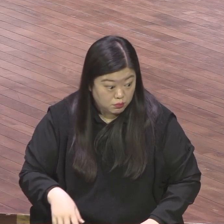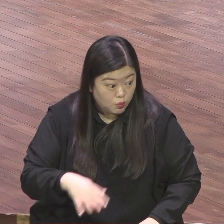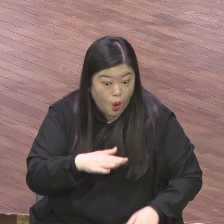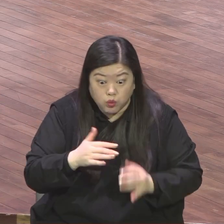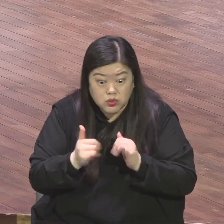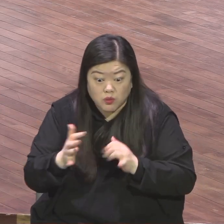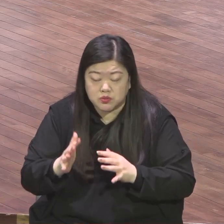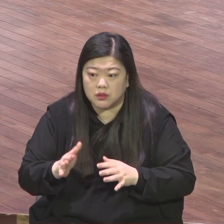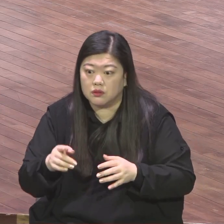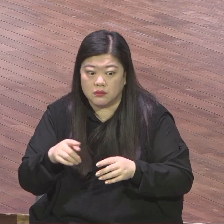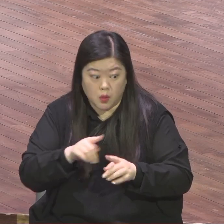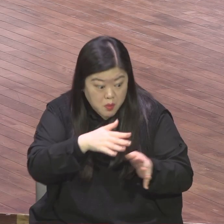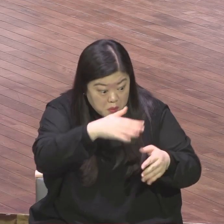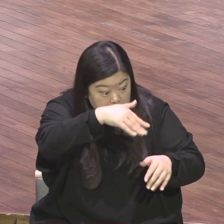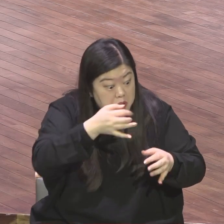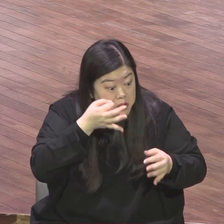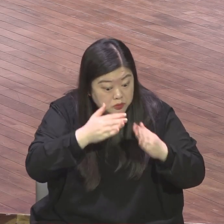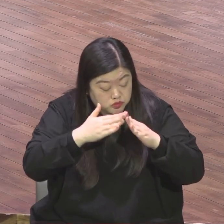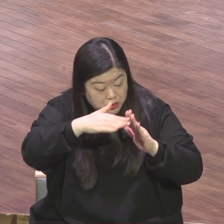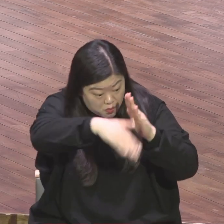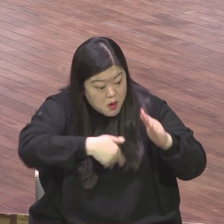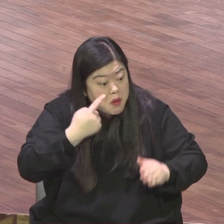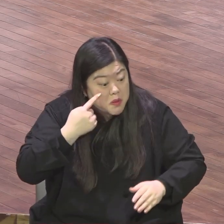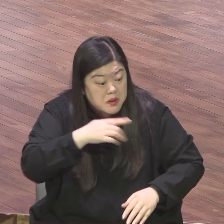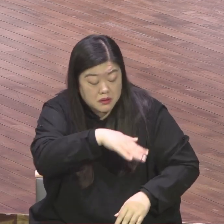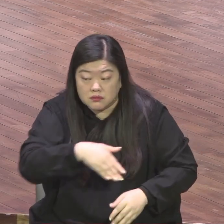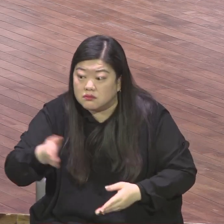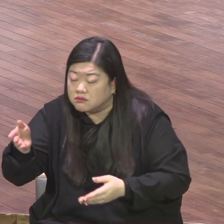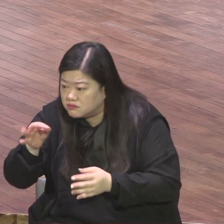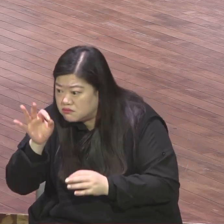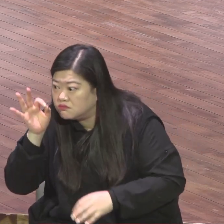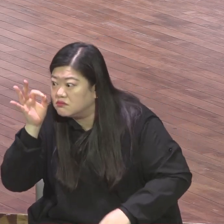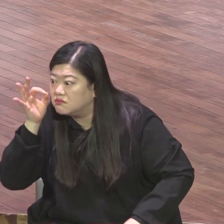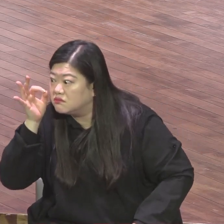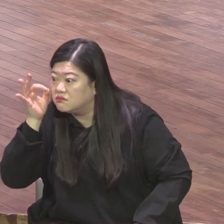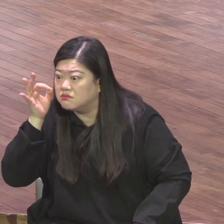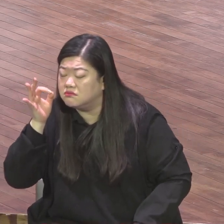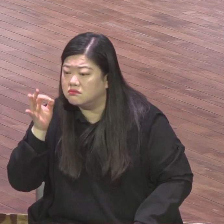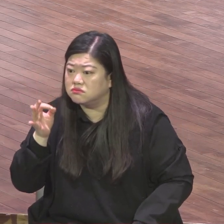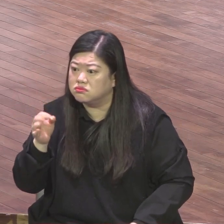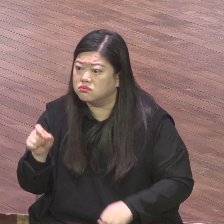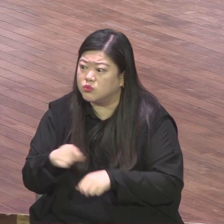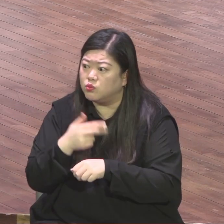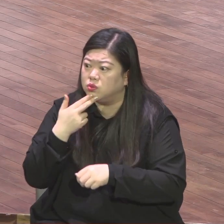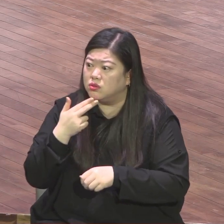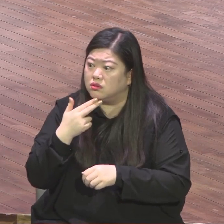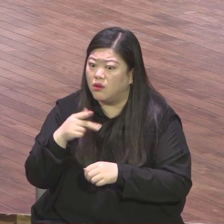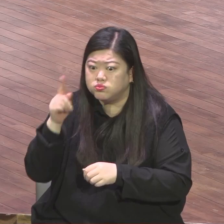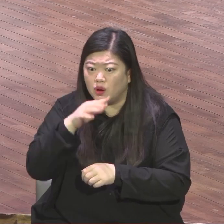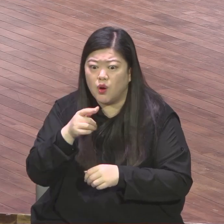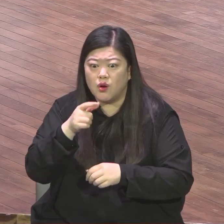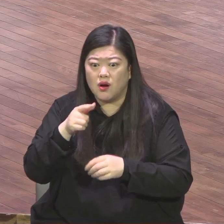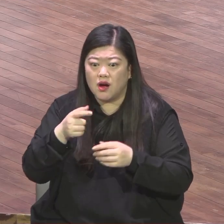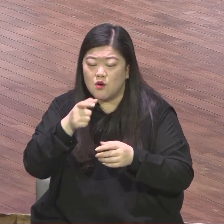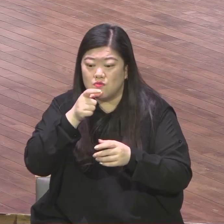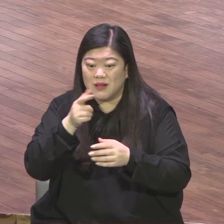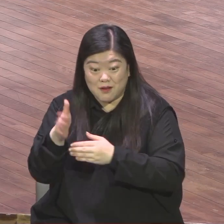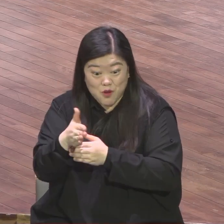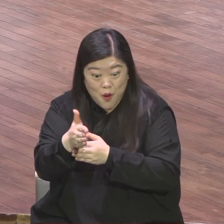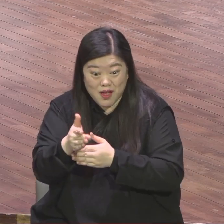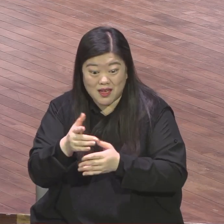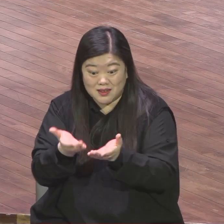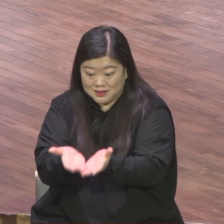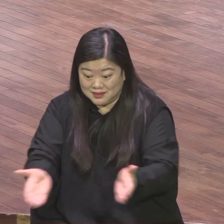아니 나 이게 들려. 주여 이 약을 먹는데 약을 먹어도 안 되는 거요. 교회 다니는데 그걸 다니는 거요.